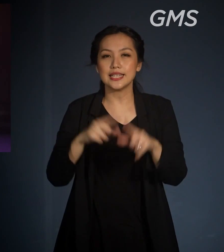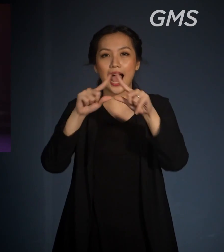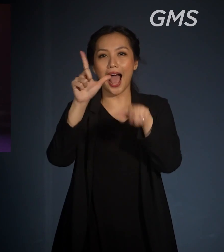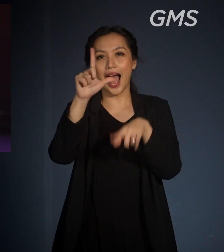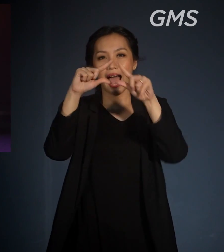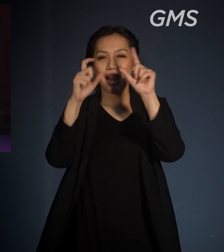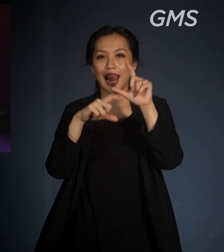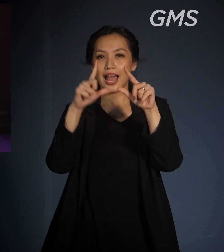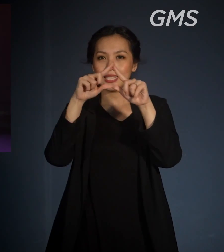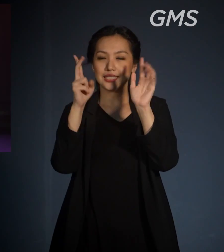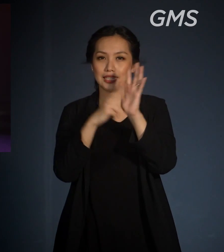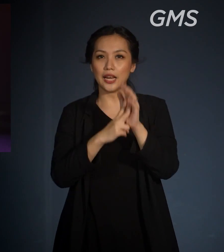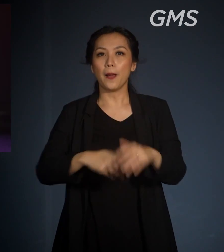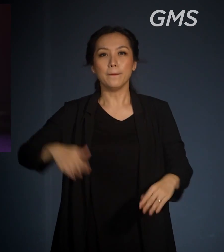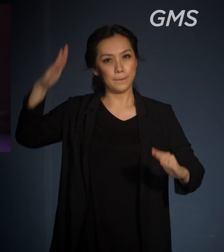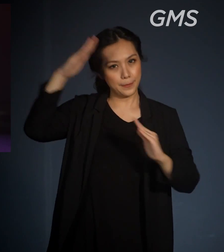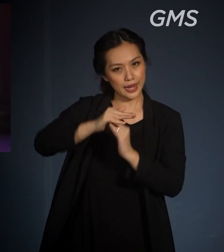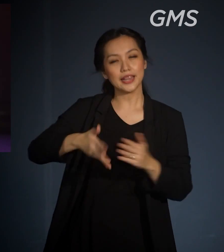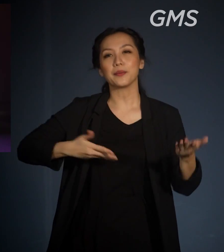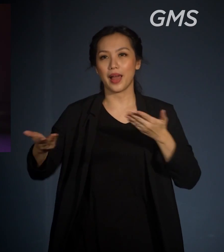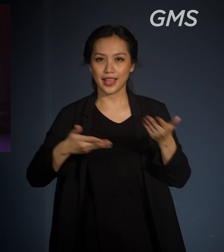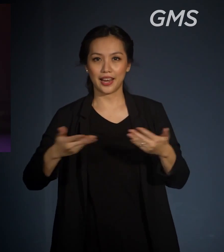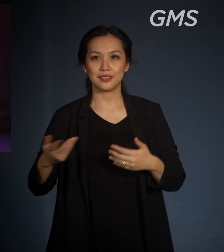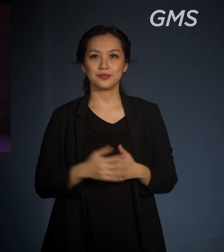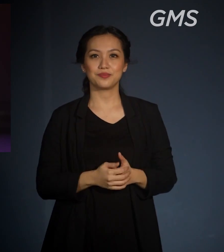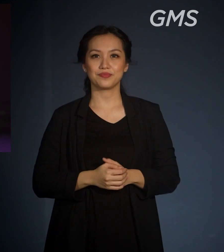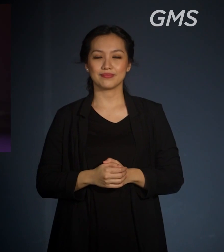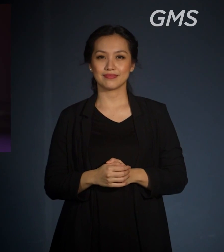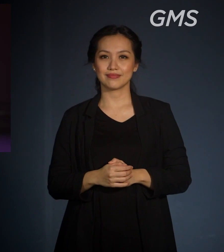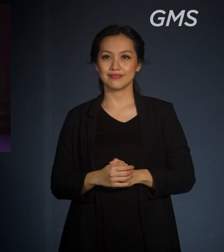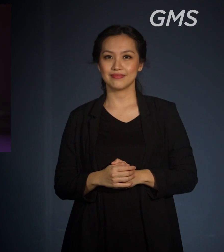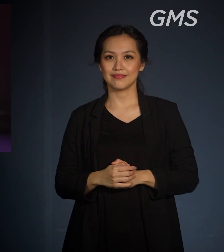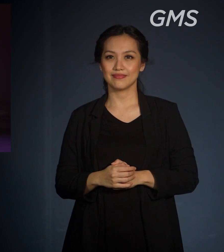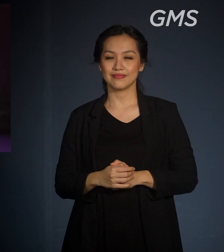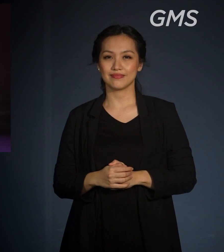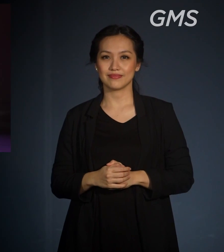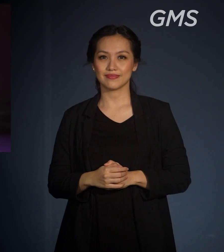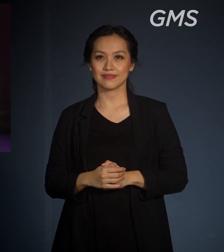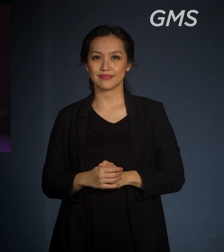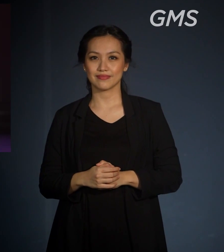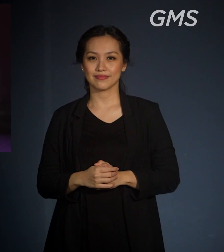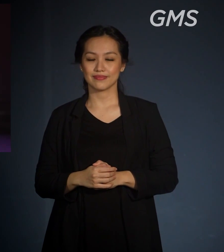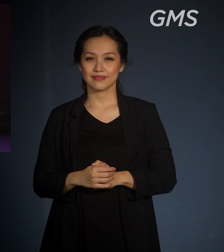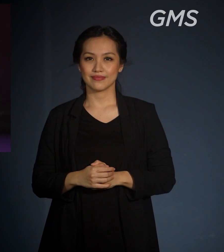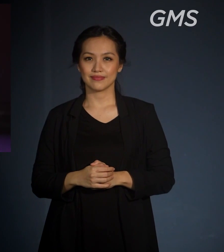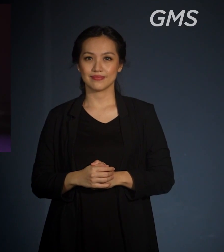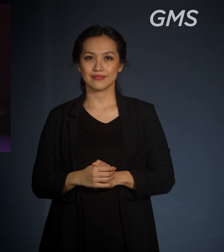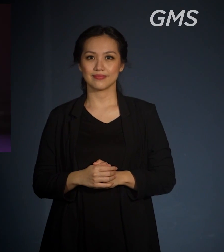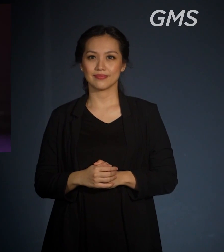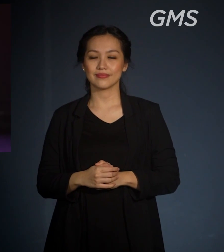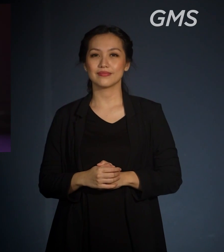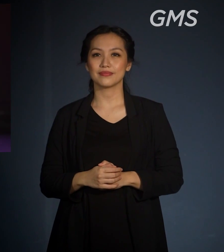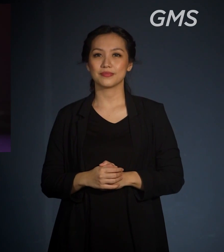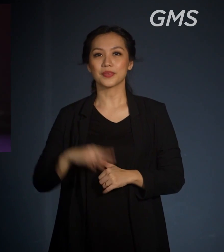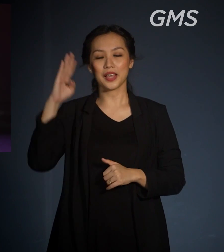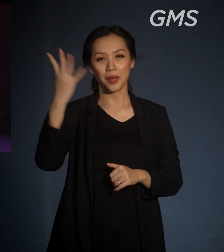amin. Yang berikutnya, saudara, bagaimana Anda bisa mengembangkan potensi Anda?